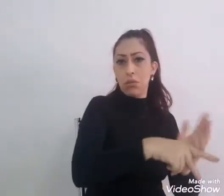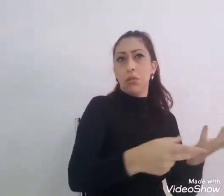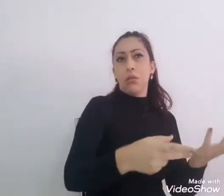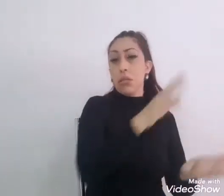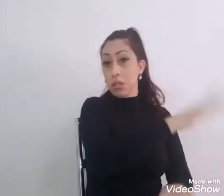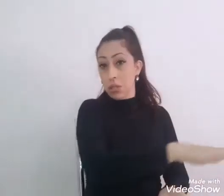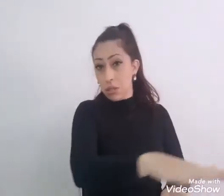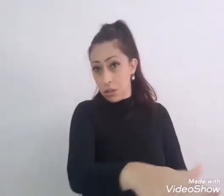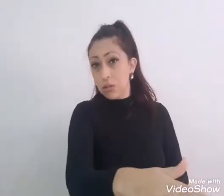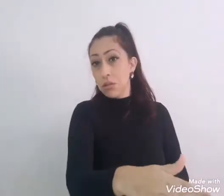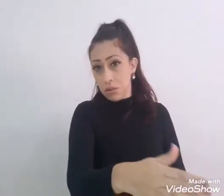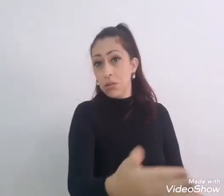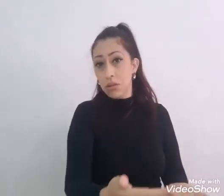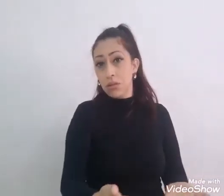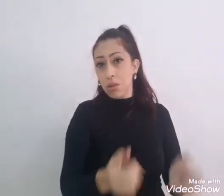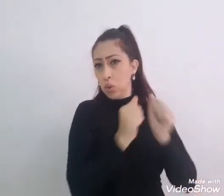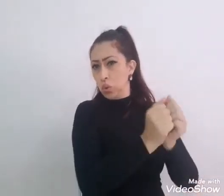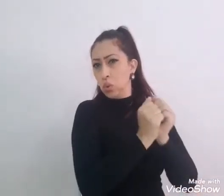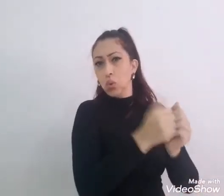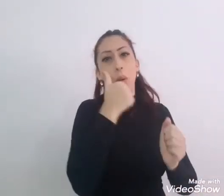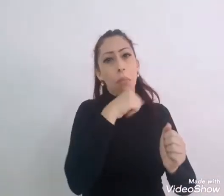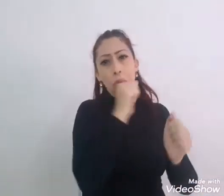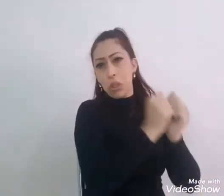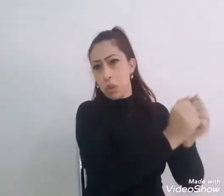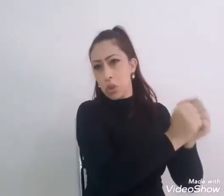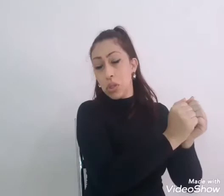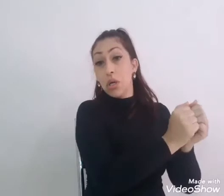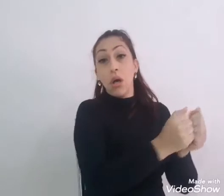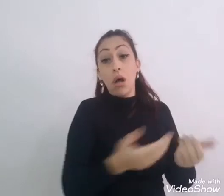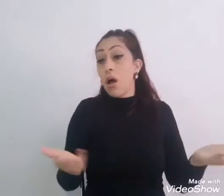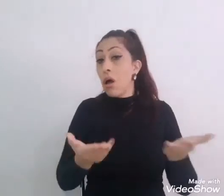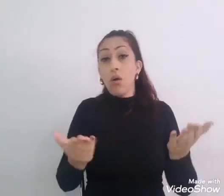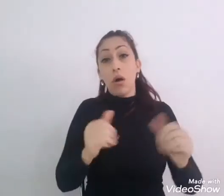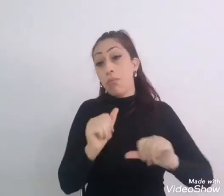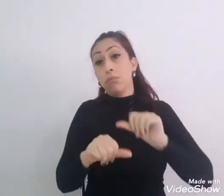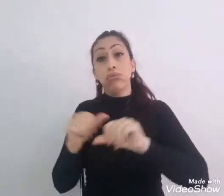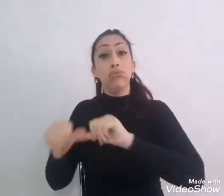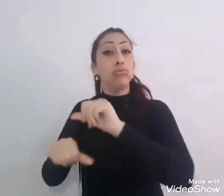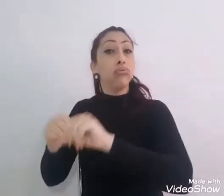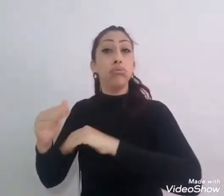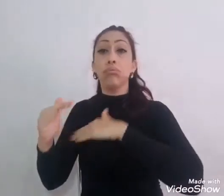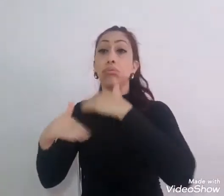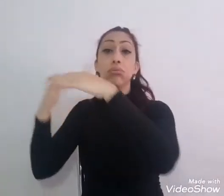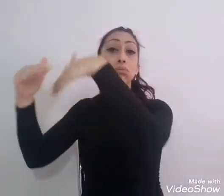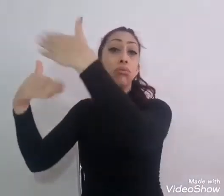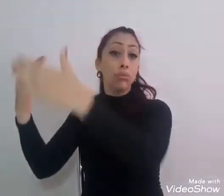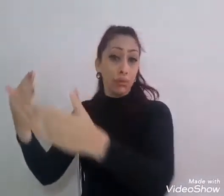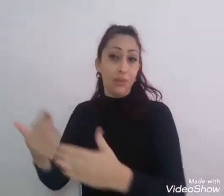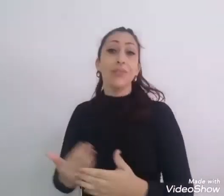ali sempre próximas das mulheres, né? E agora não. Agora, essa especialização do trabalho, ela surge em decorrência